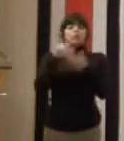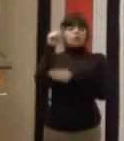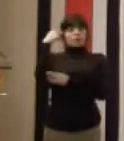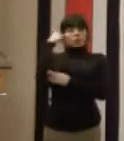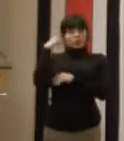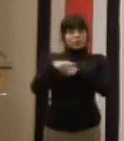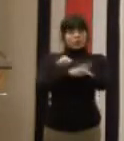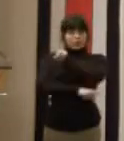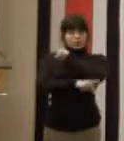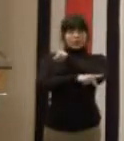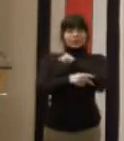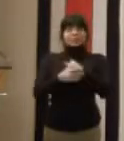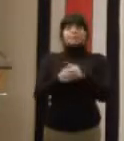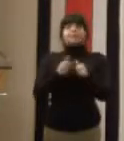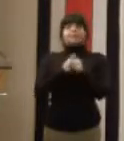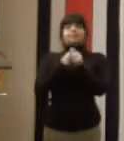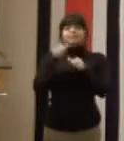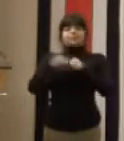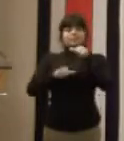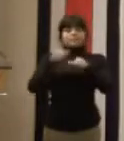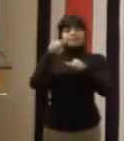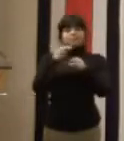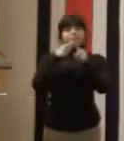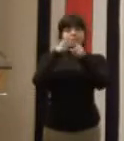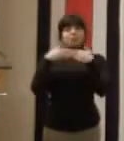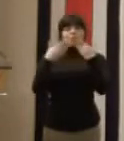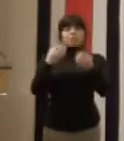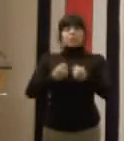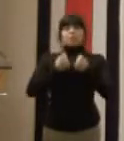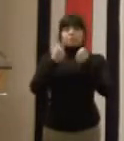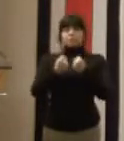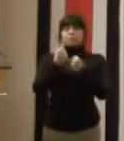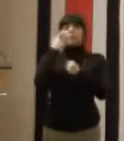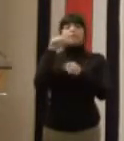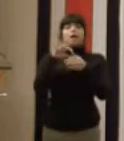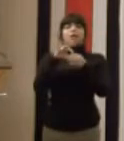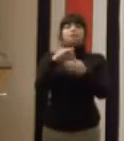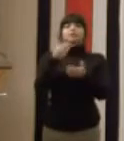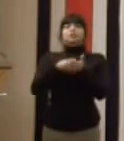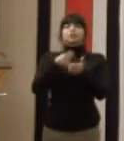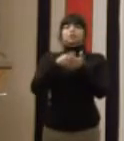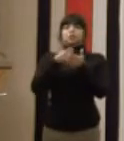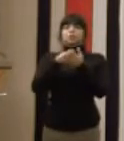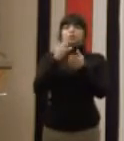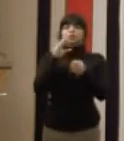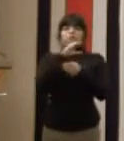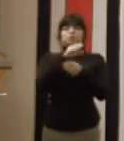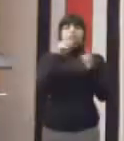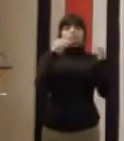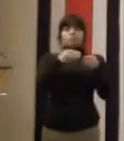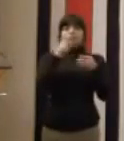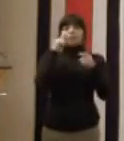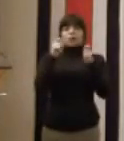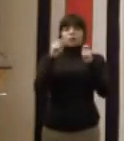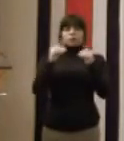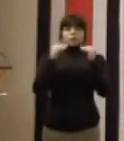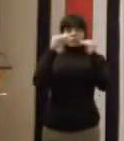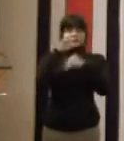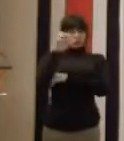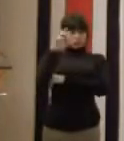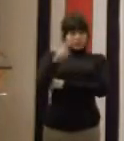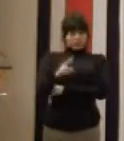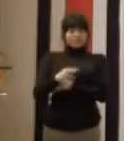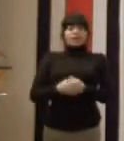de la República de seguir avanzando en el fortalecimiento de los recursos asignados a la educación superior